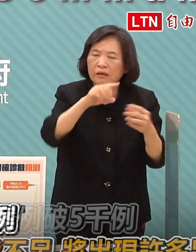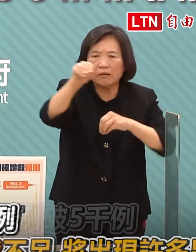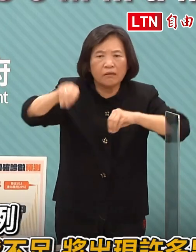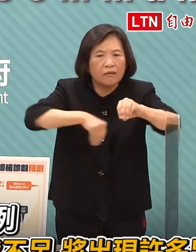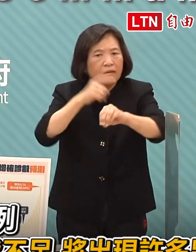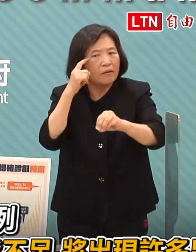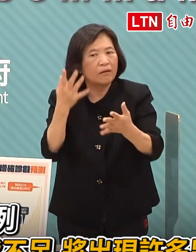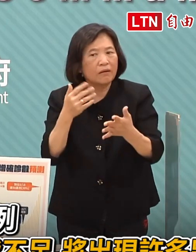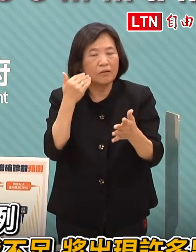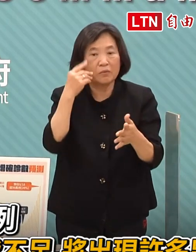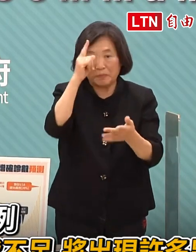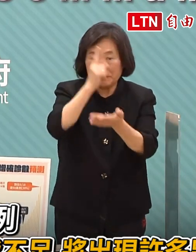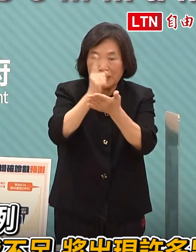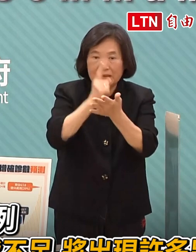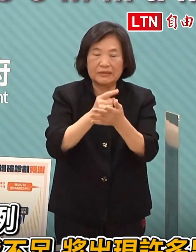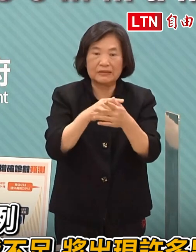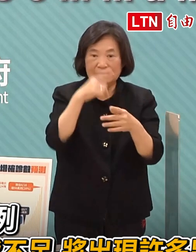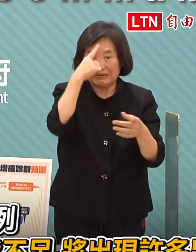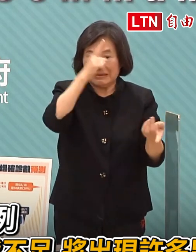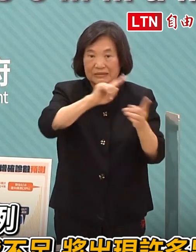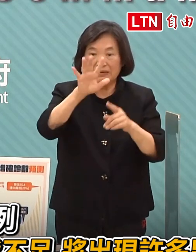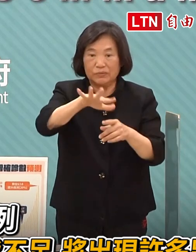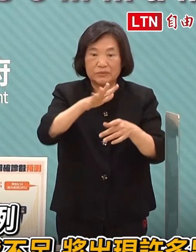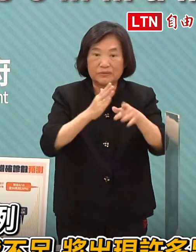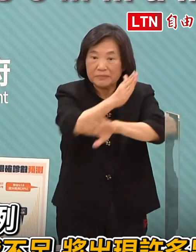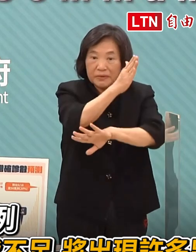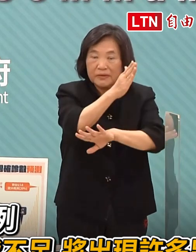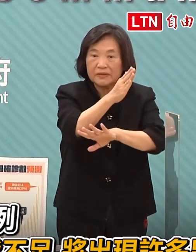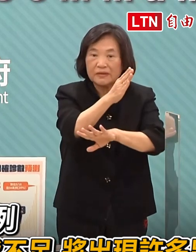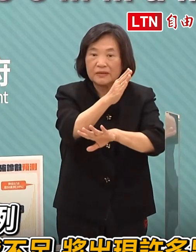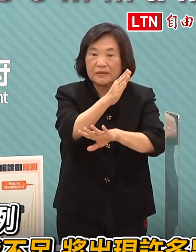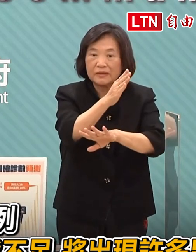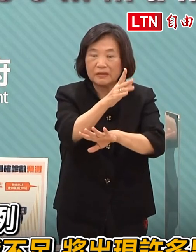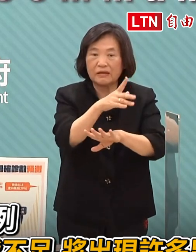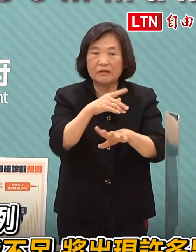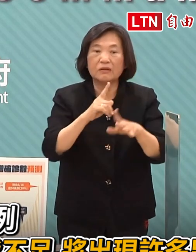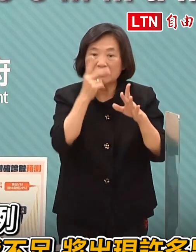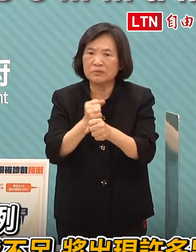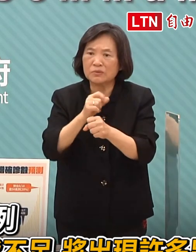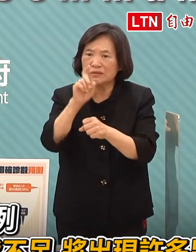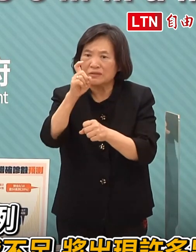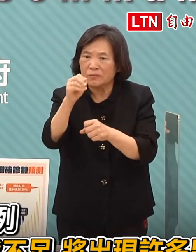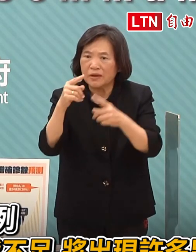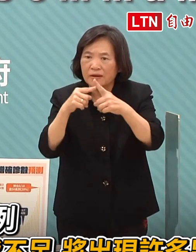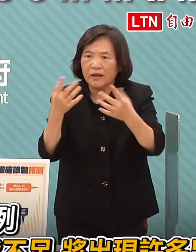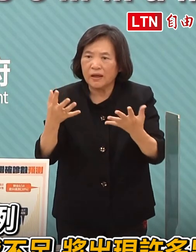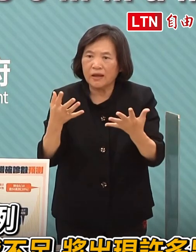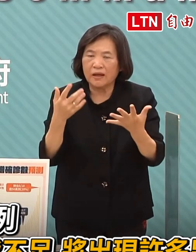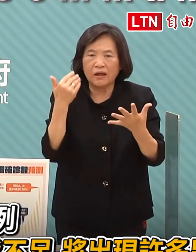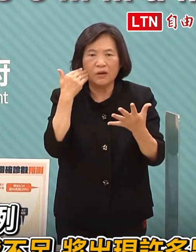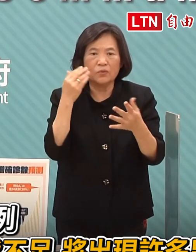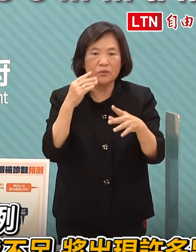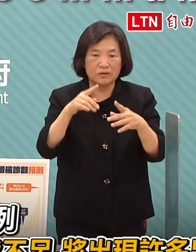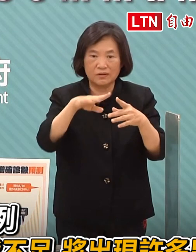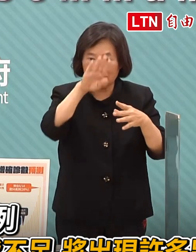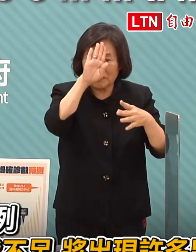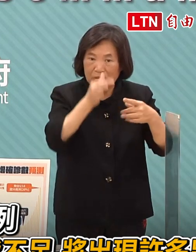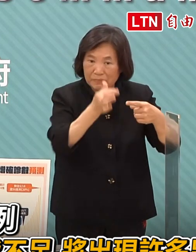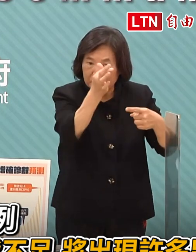10000。如果每天确诊5000例，你知道，连要做 PCR 都有困难。当案例多到一定程度的时